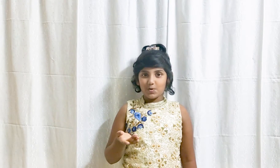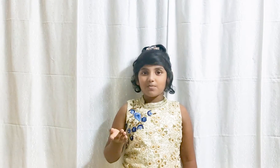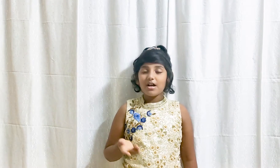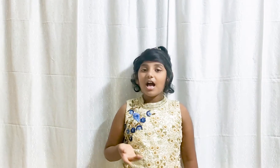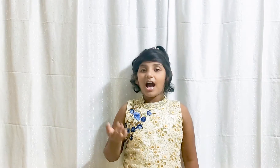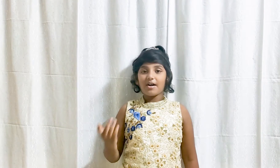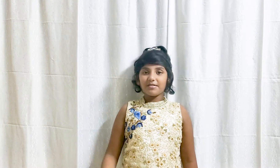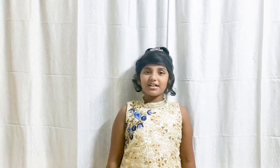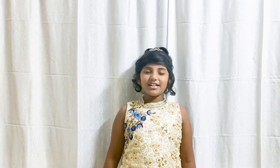செய்தாலும் அவர்களை